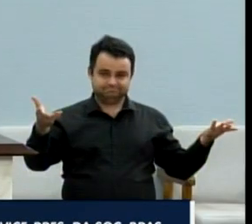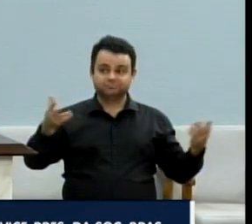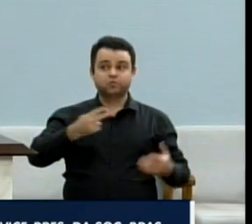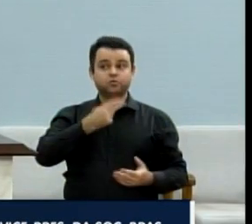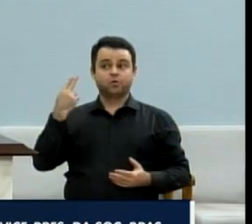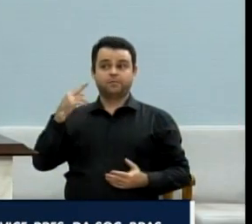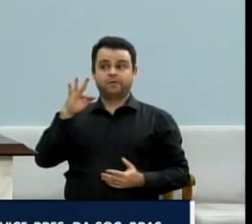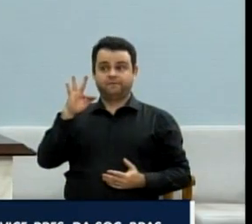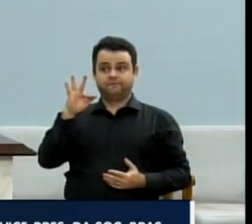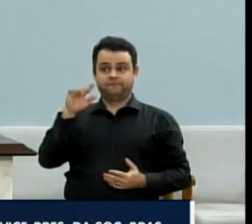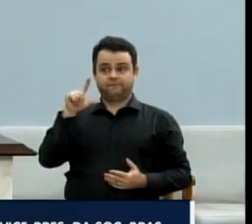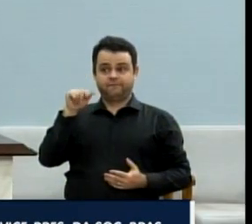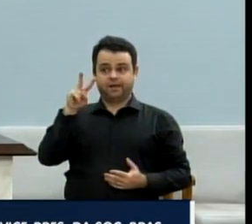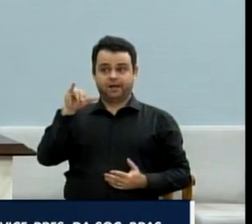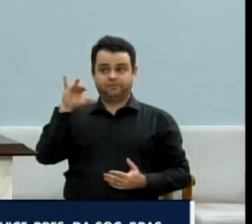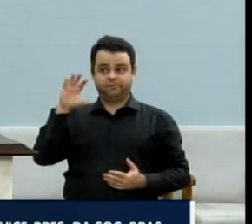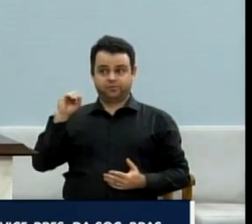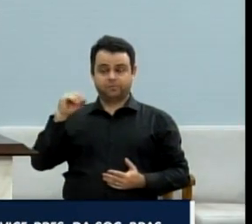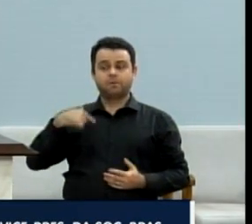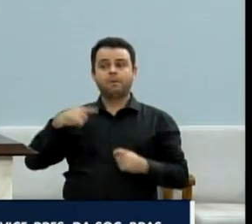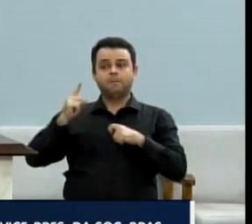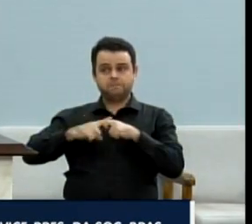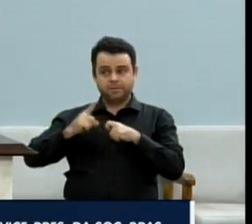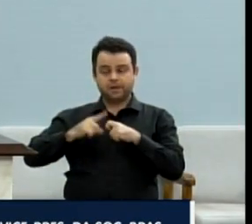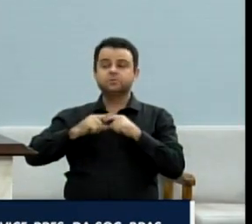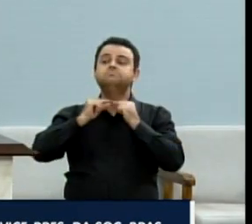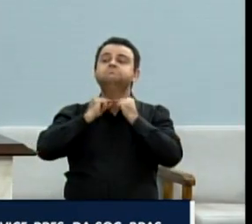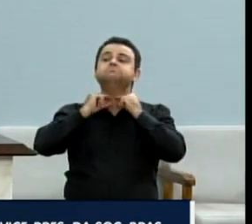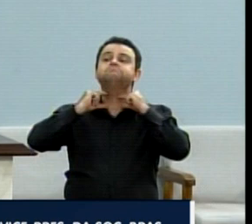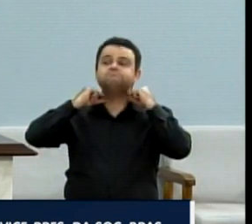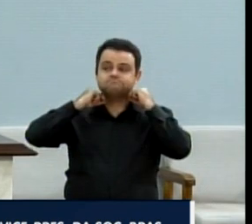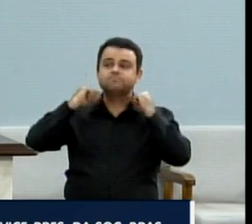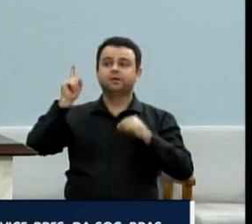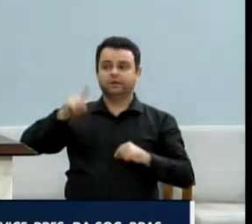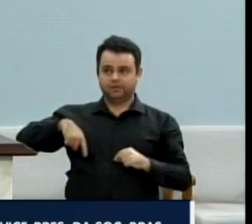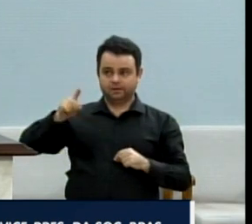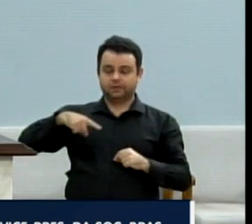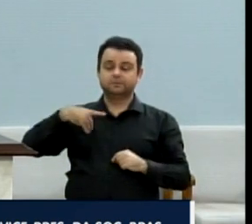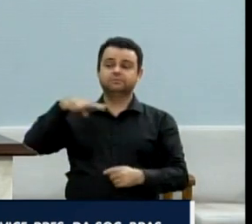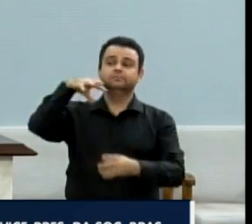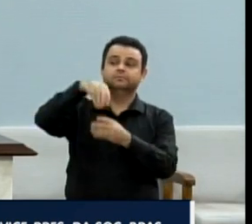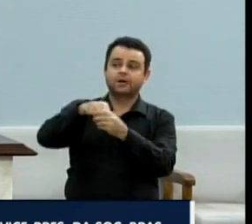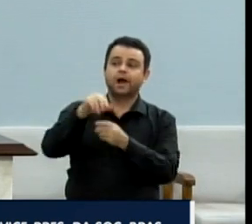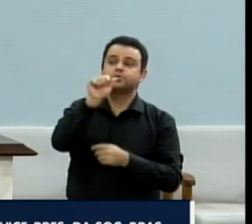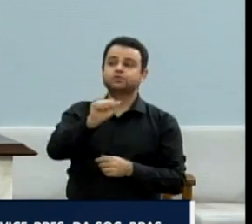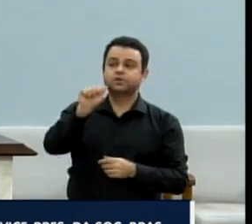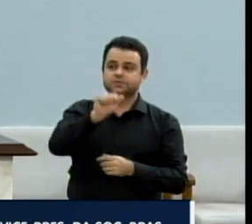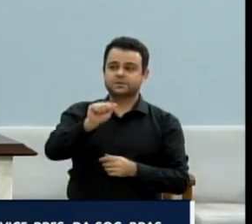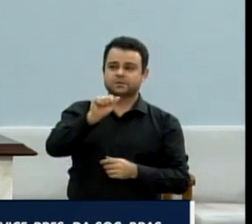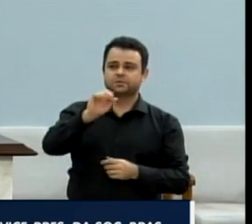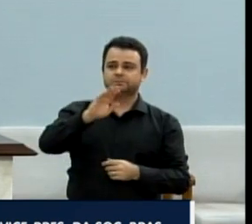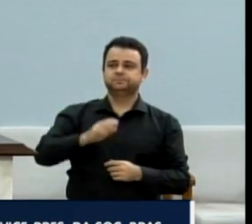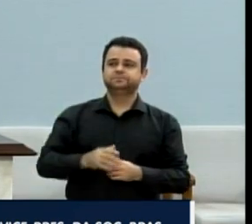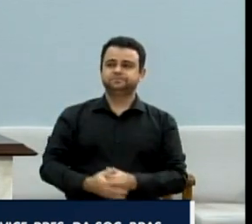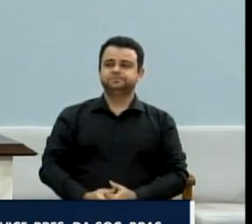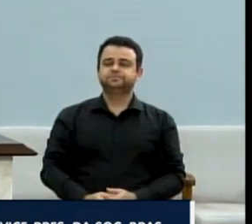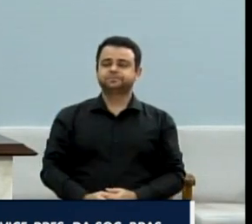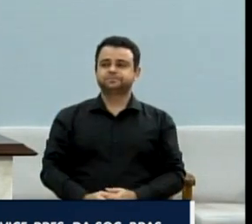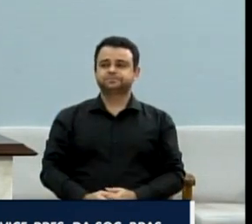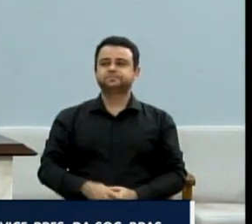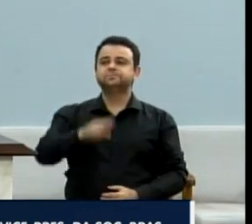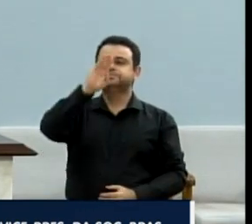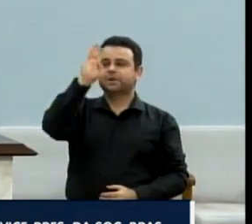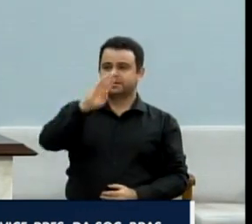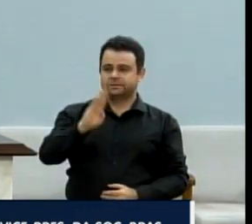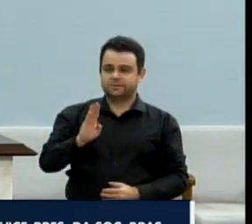Meu nome é Flávio Fontes Pirozzi, eu sou médico endocrinologista, vice-presidente da Sociedade Brasileira do Estado